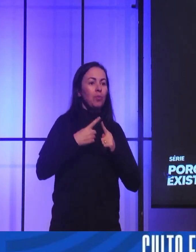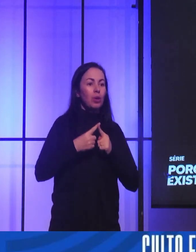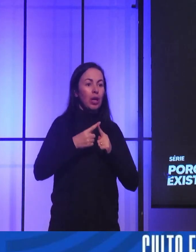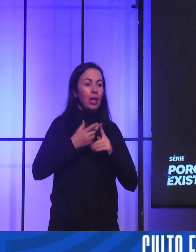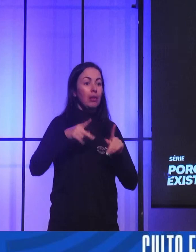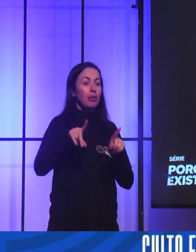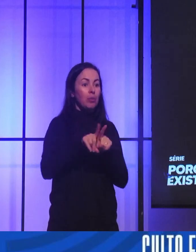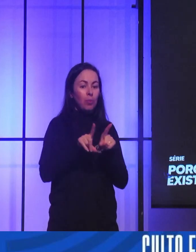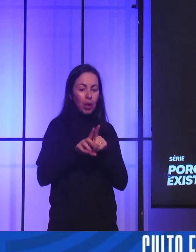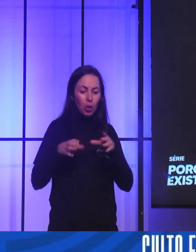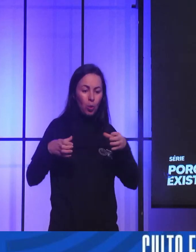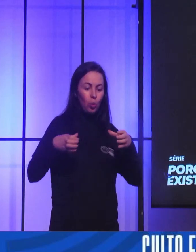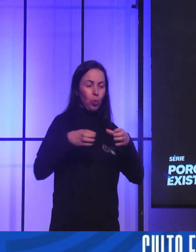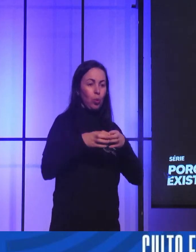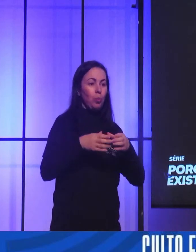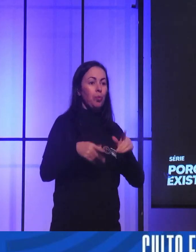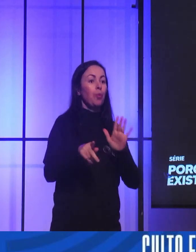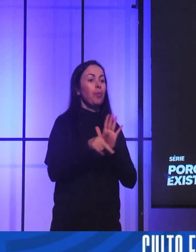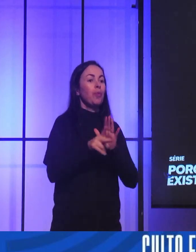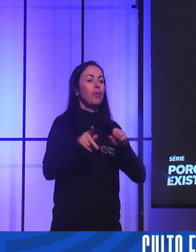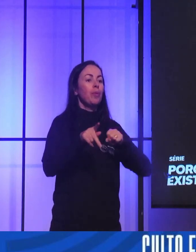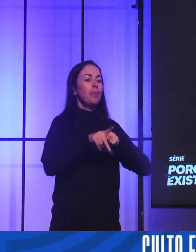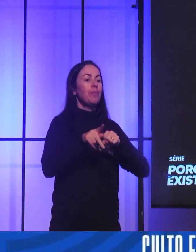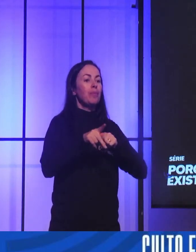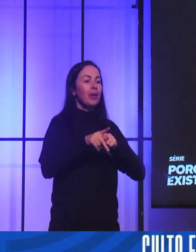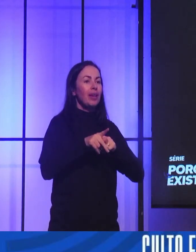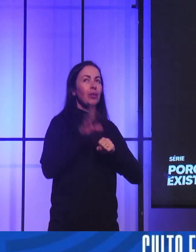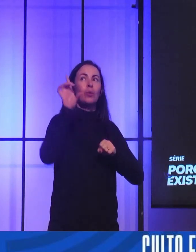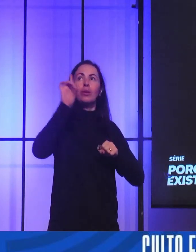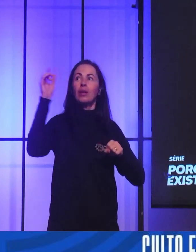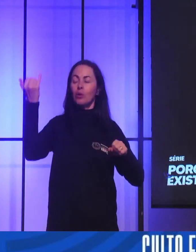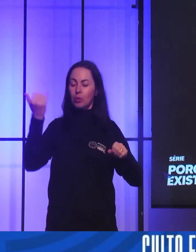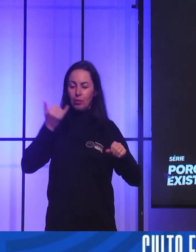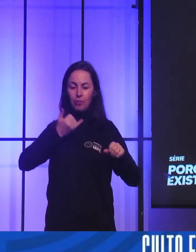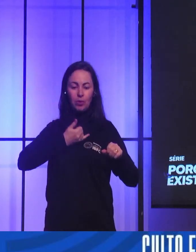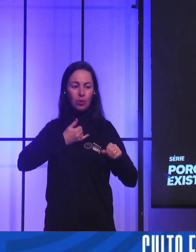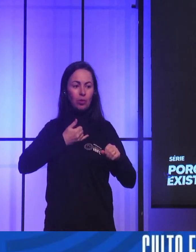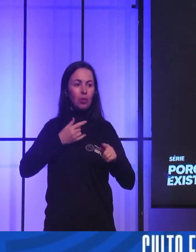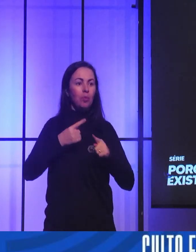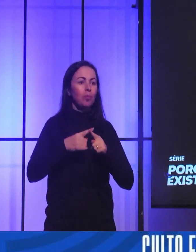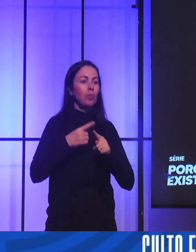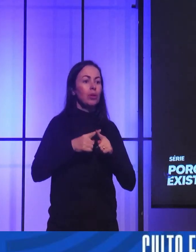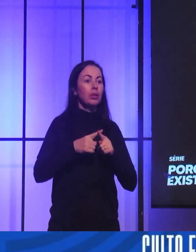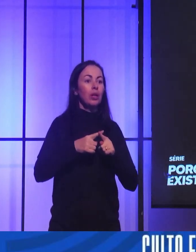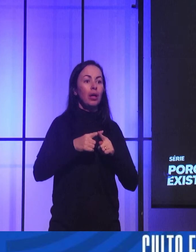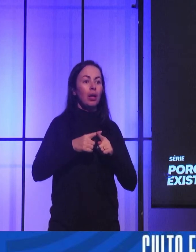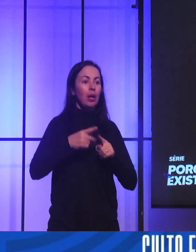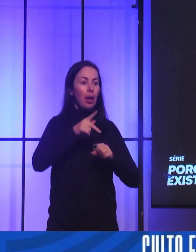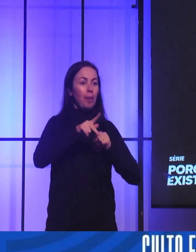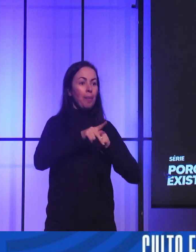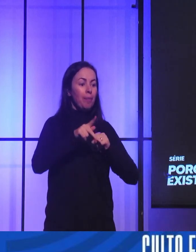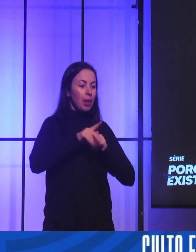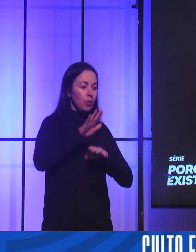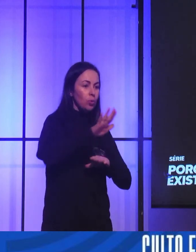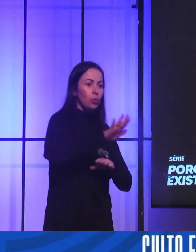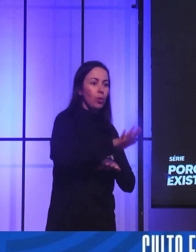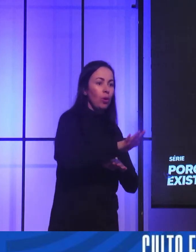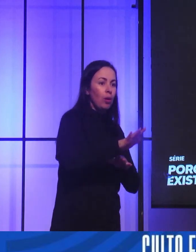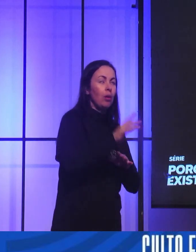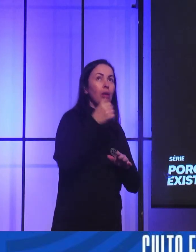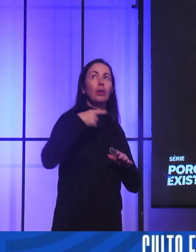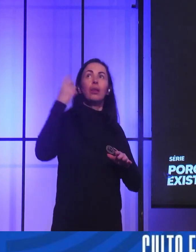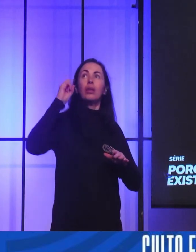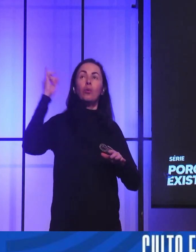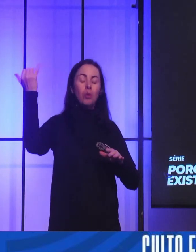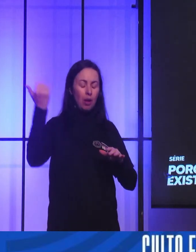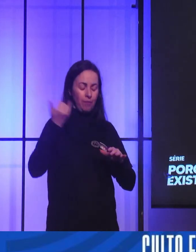e a igreja que Pedro, o apóstolo Pedro, tocado por Deus, na direção de Deus, foi lá e orou por ela e ela ressuscitou.